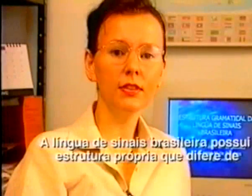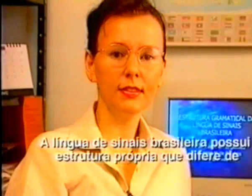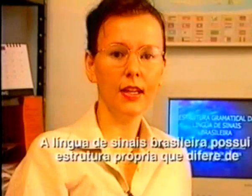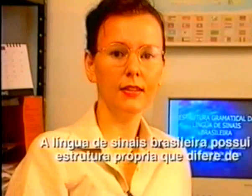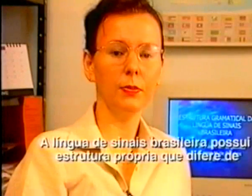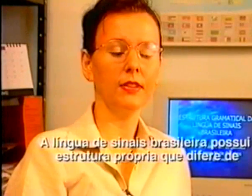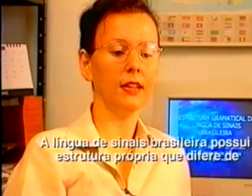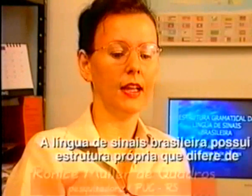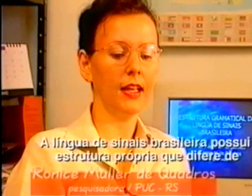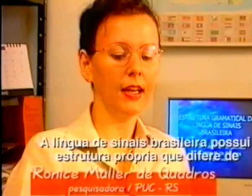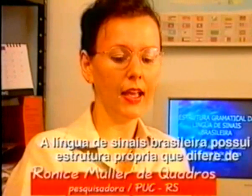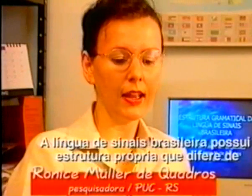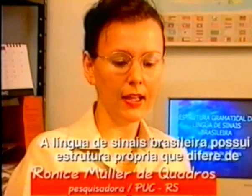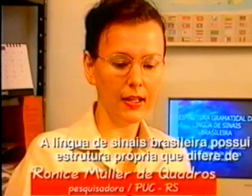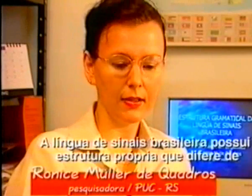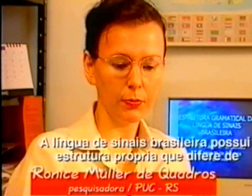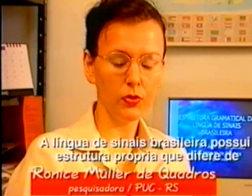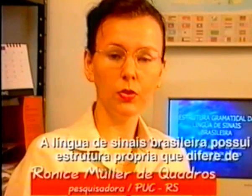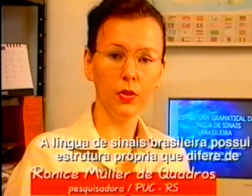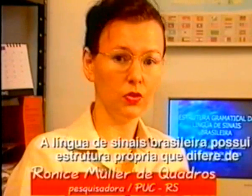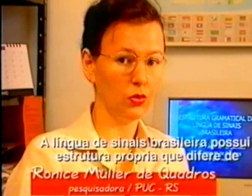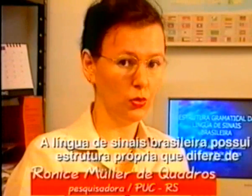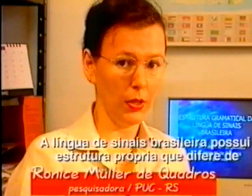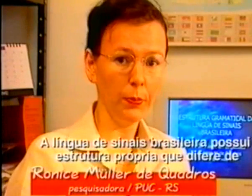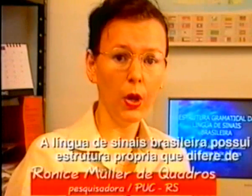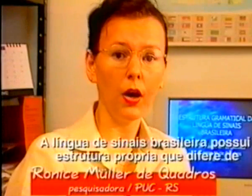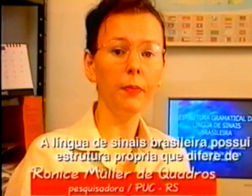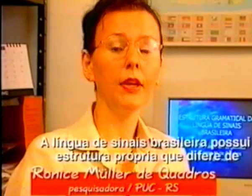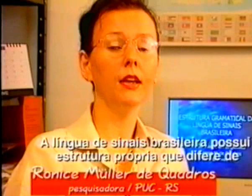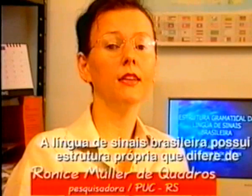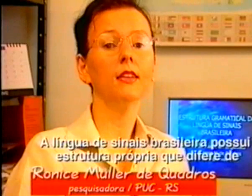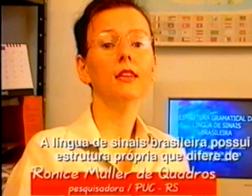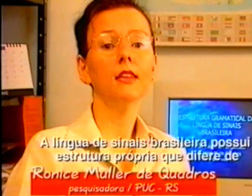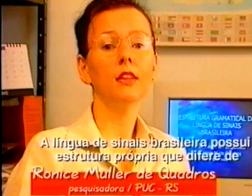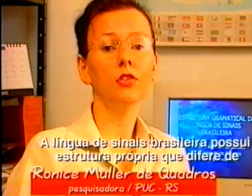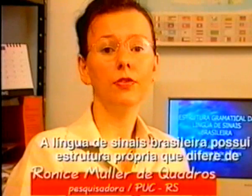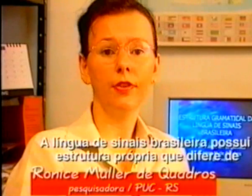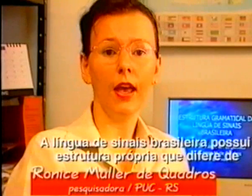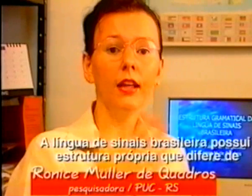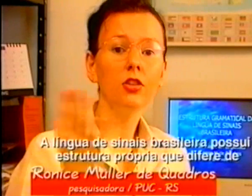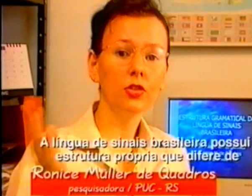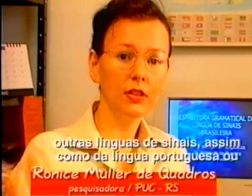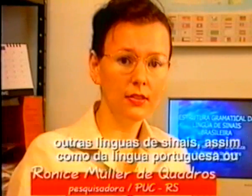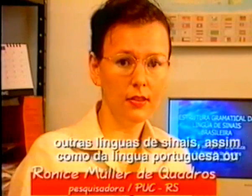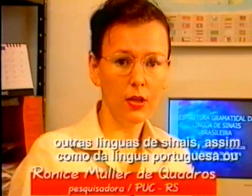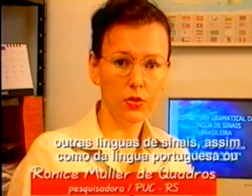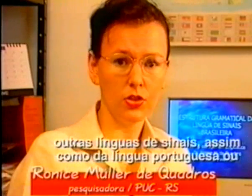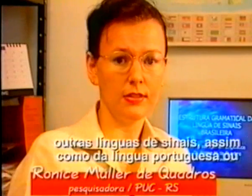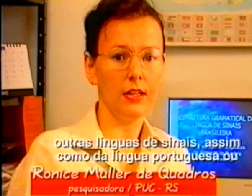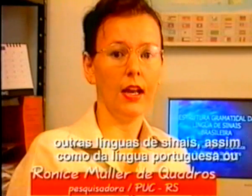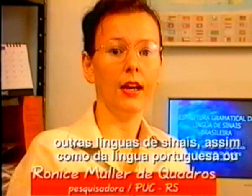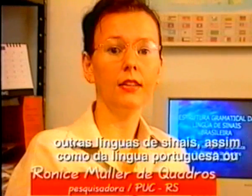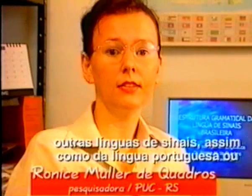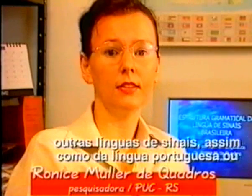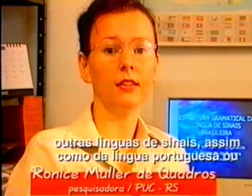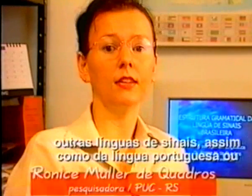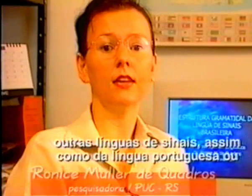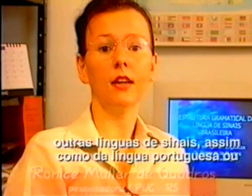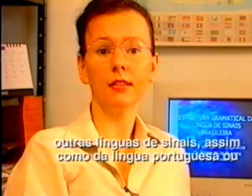A língua de sinais brasileira, ela possui uma estrutura própria que difere de outras línguas de sinais,